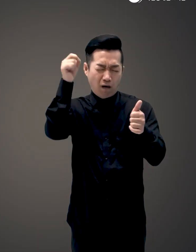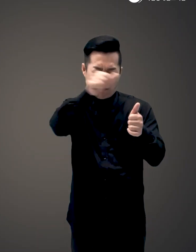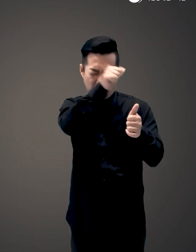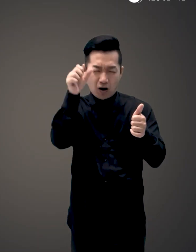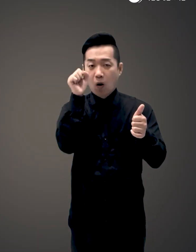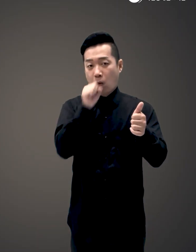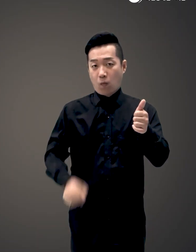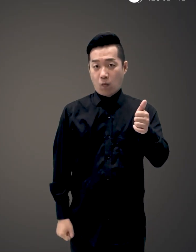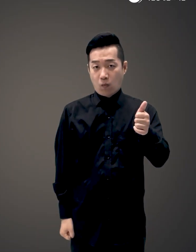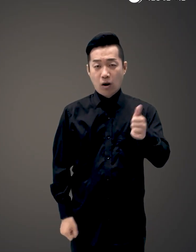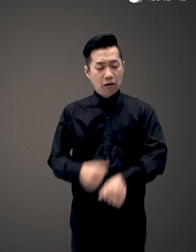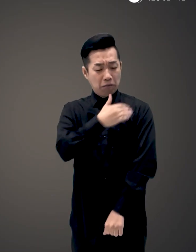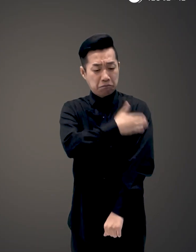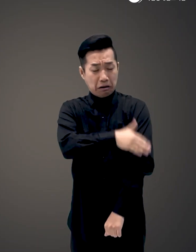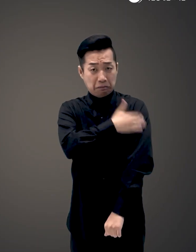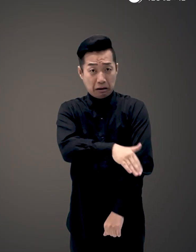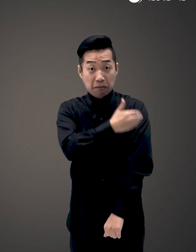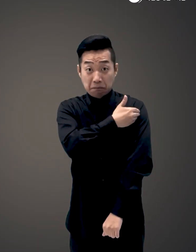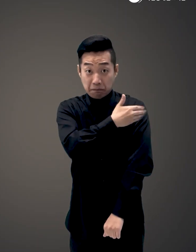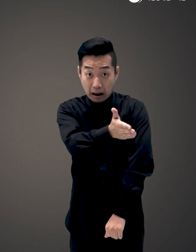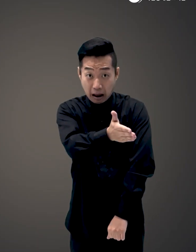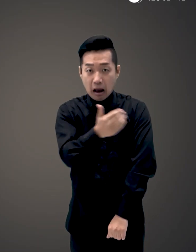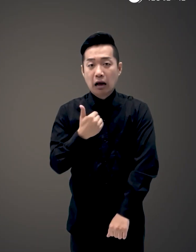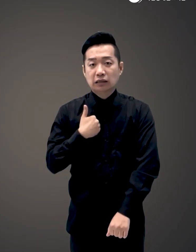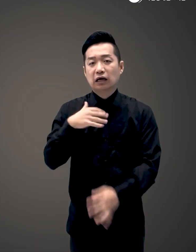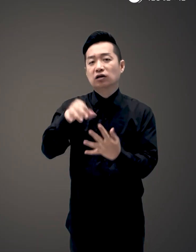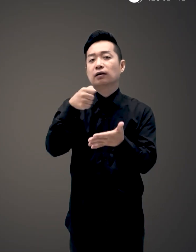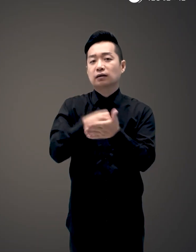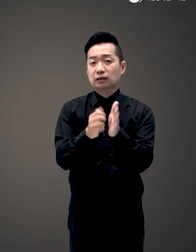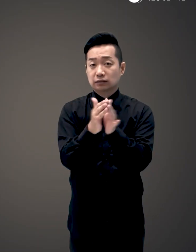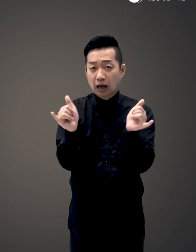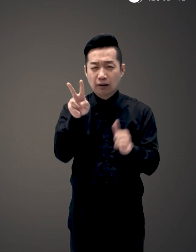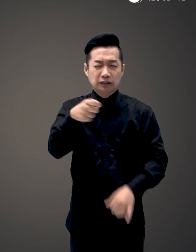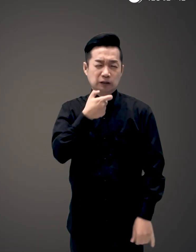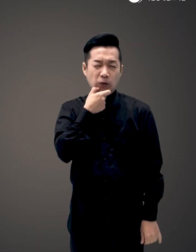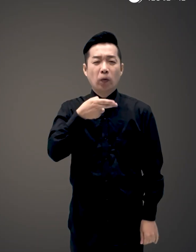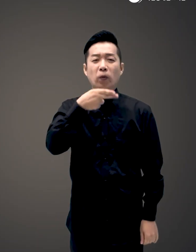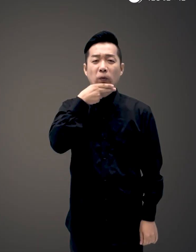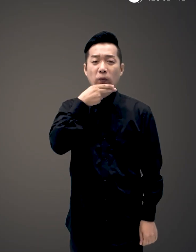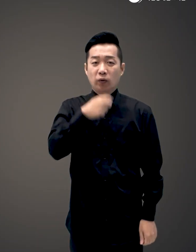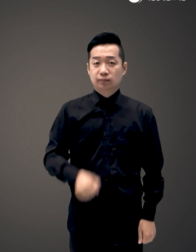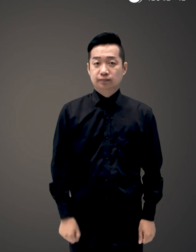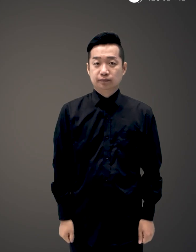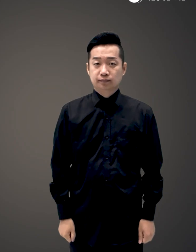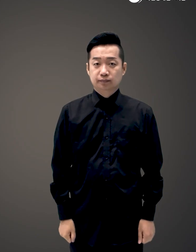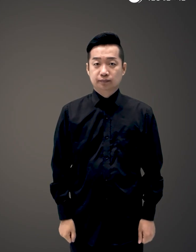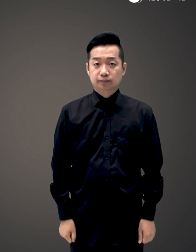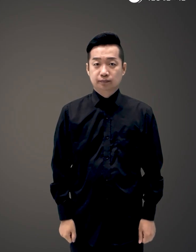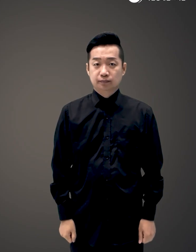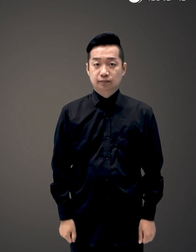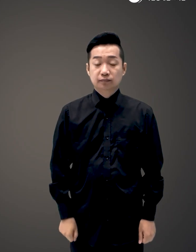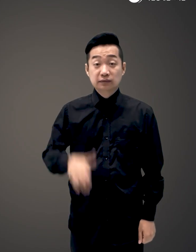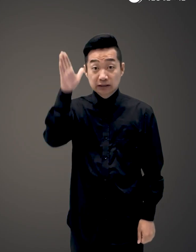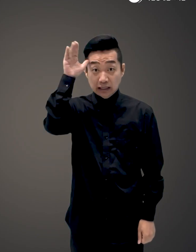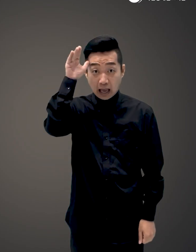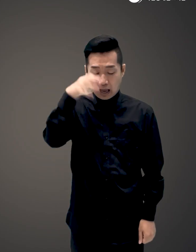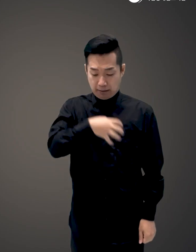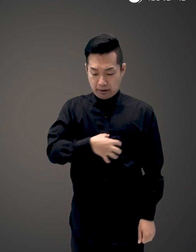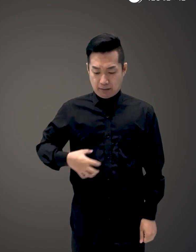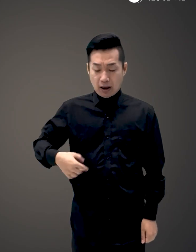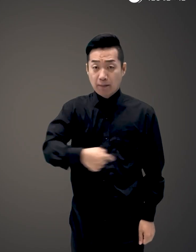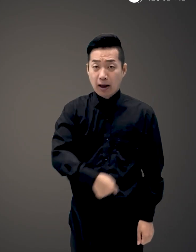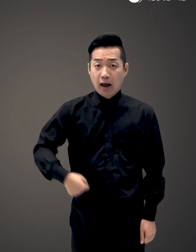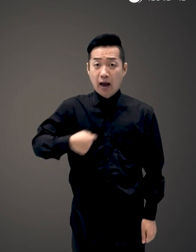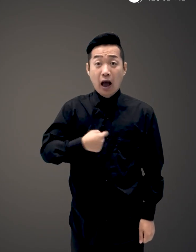좋아합니다. 설령 냉대를 받아도 자기가 선택한 사람을 싫어하게 되는 일은 없습니다. 개는 뱃속에